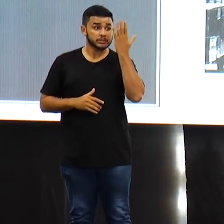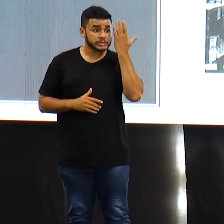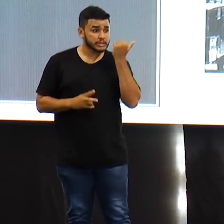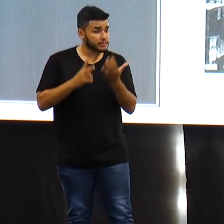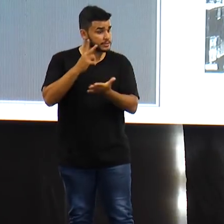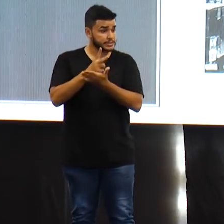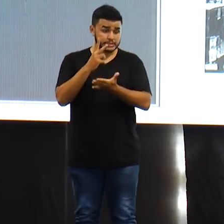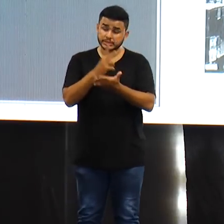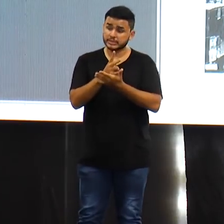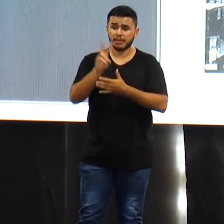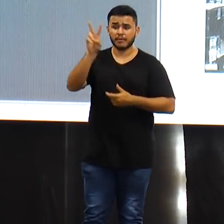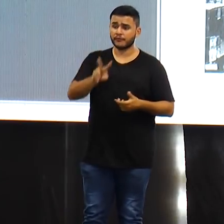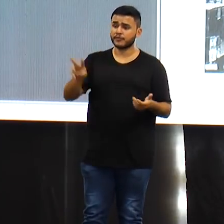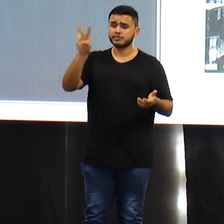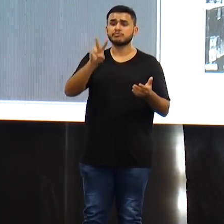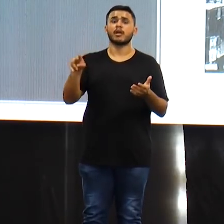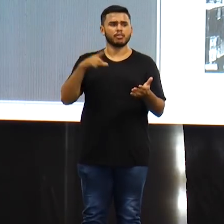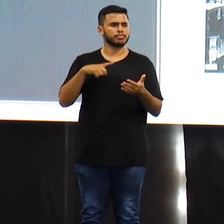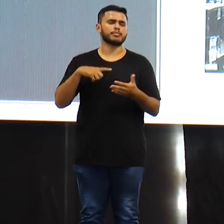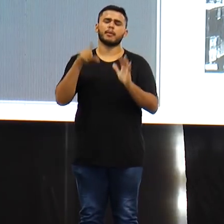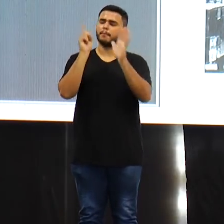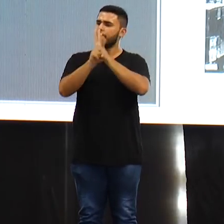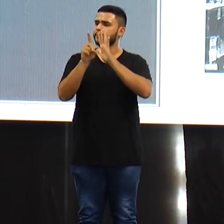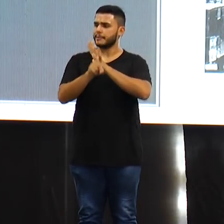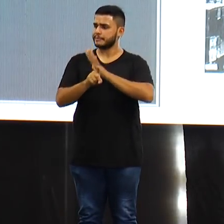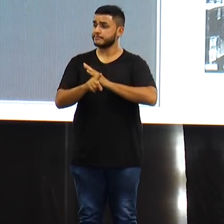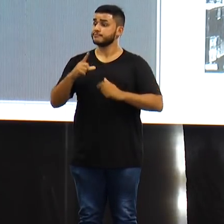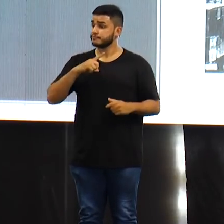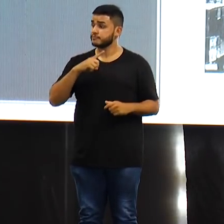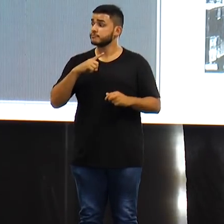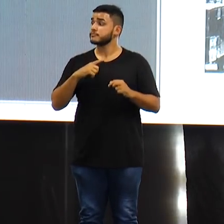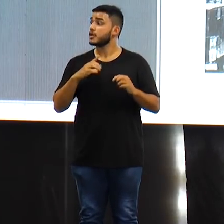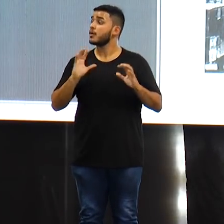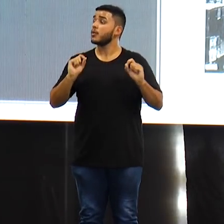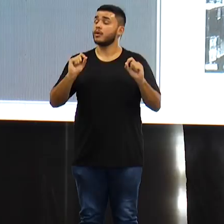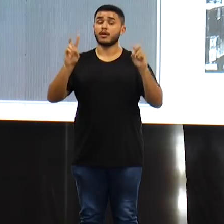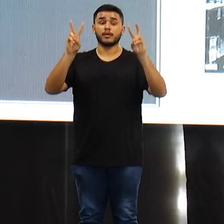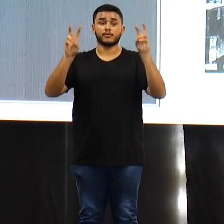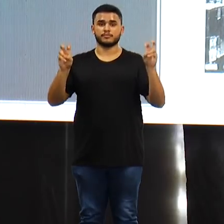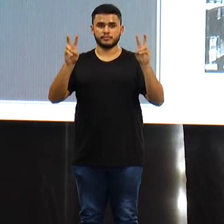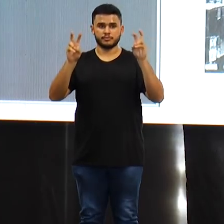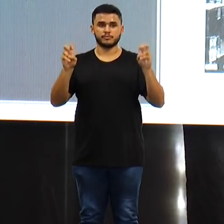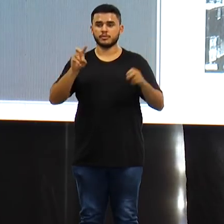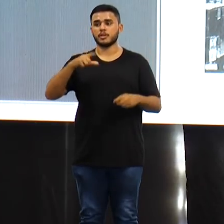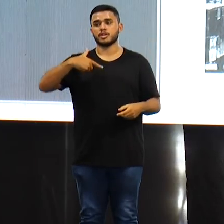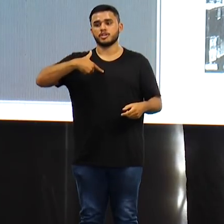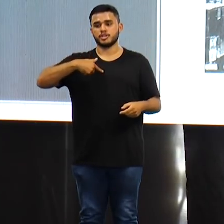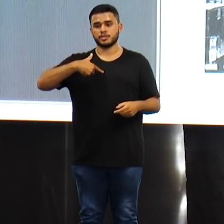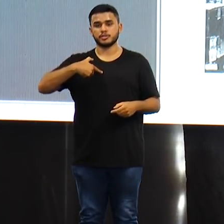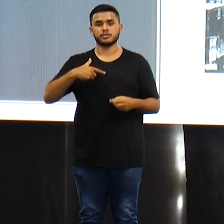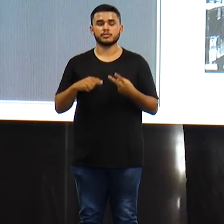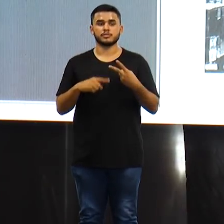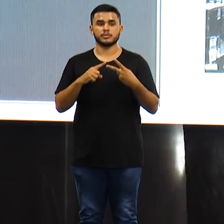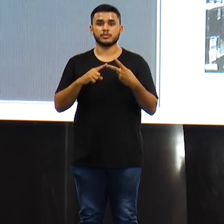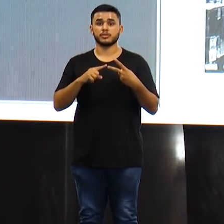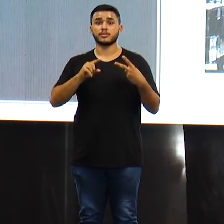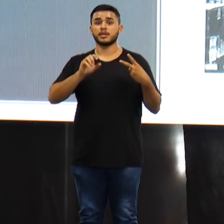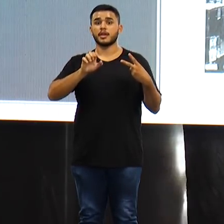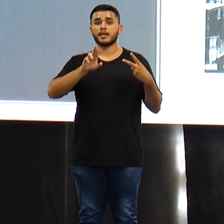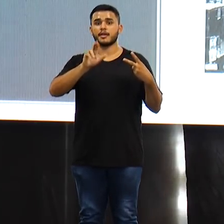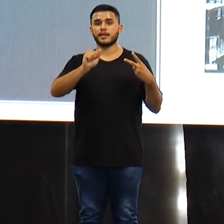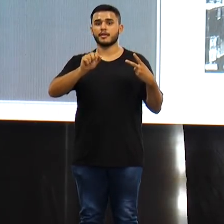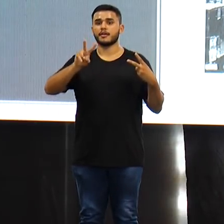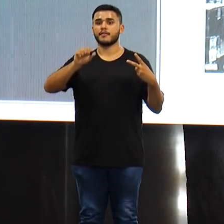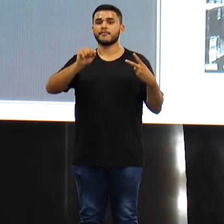vestibular cobra demais, é o governo Vargas, a era